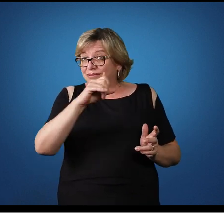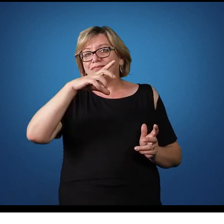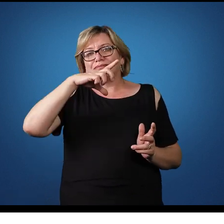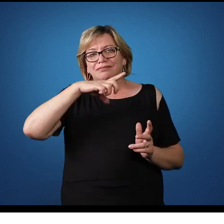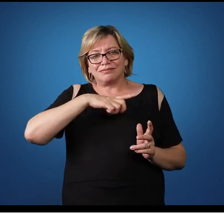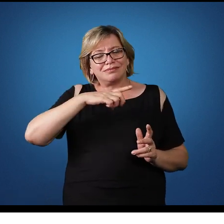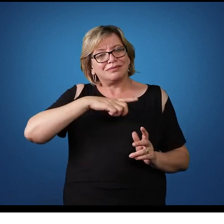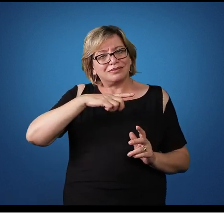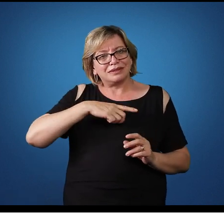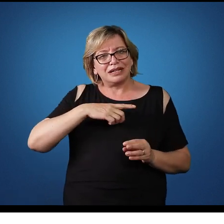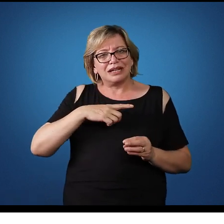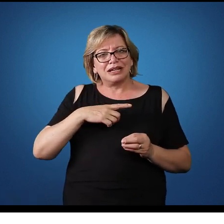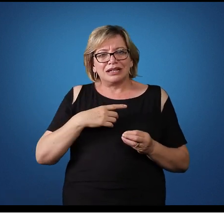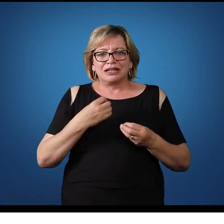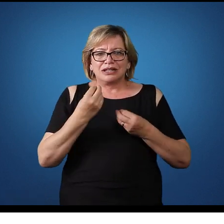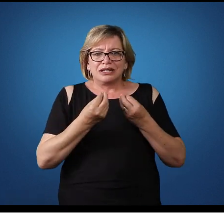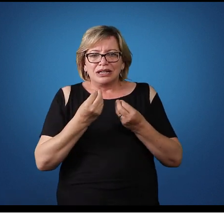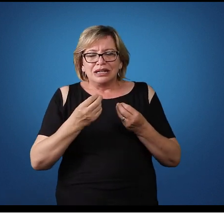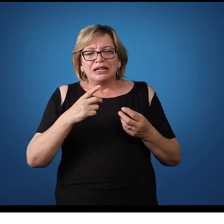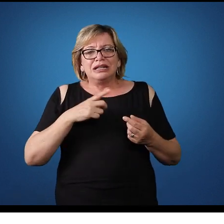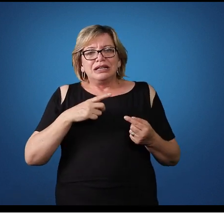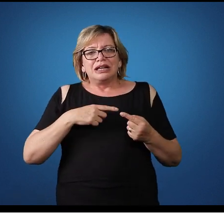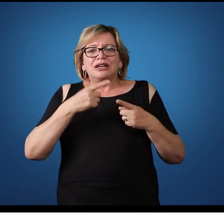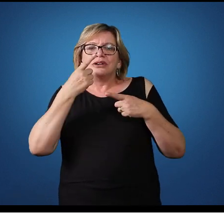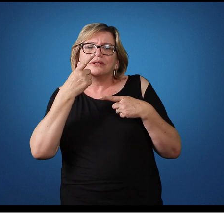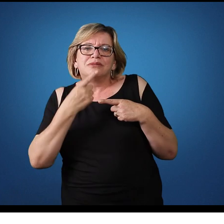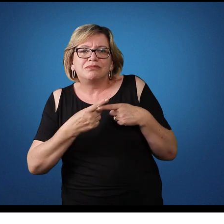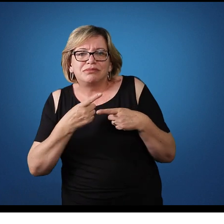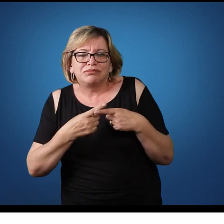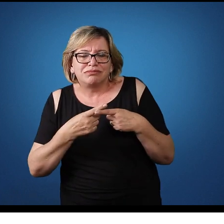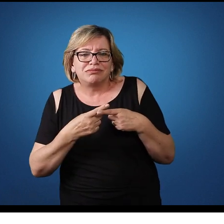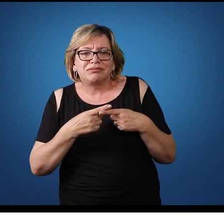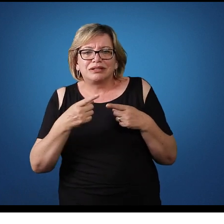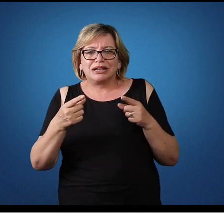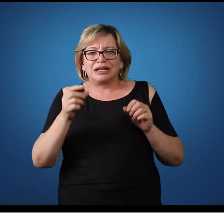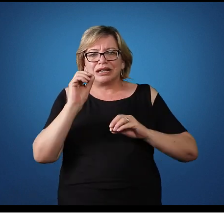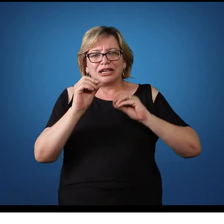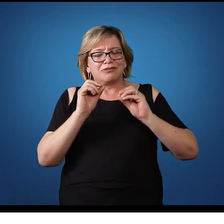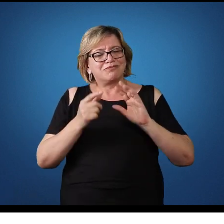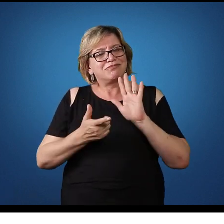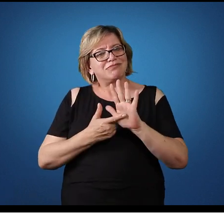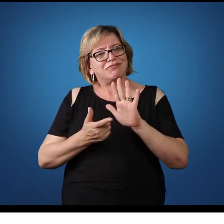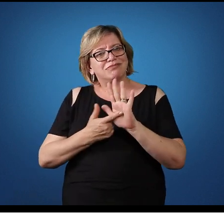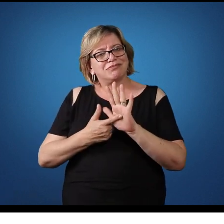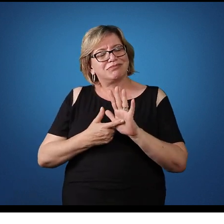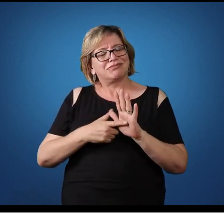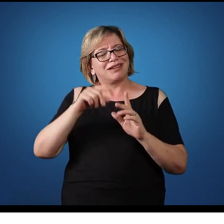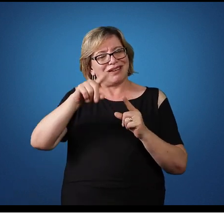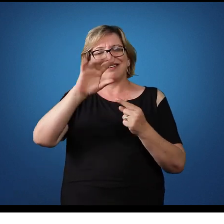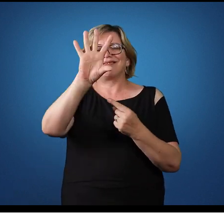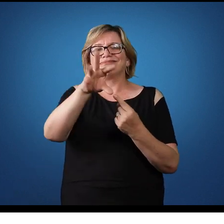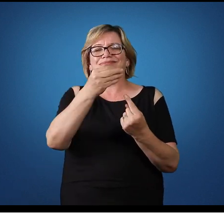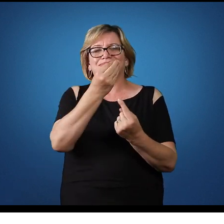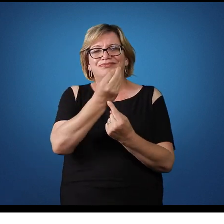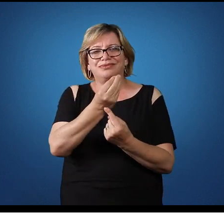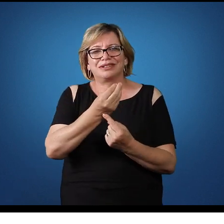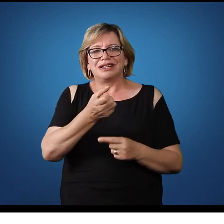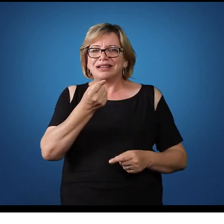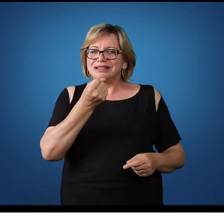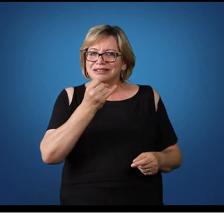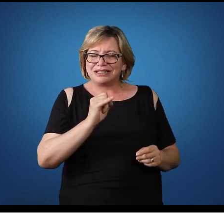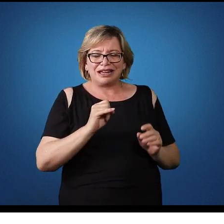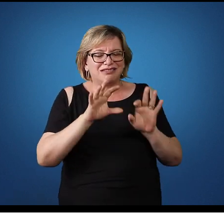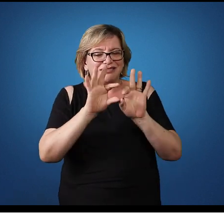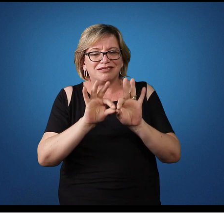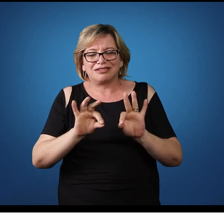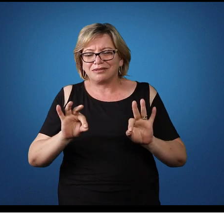isso, algum motivo para isso, então há um motivo que não é institucional que torna alguma coisa uma obra de arte. E se eles fazem isso